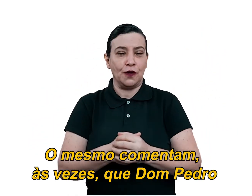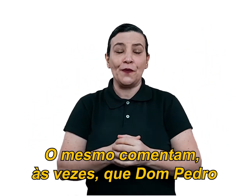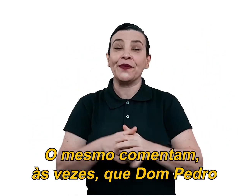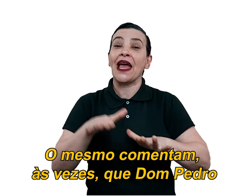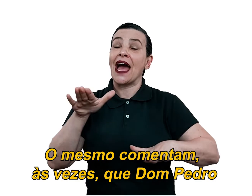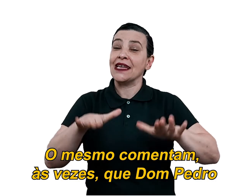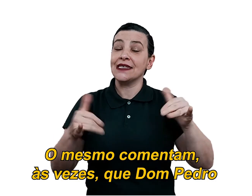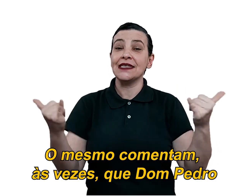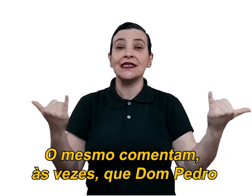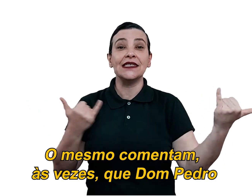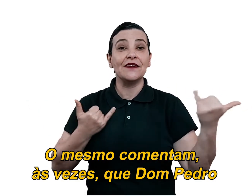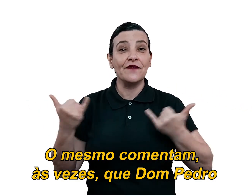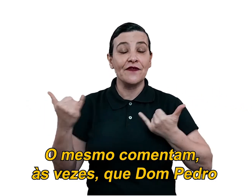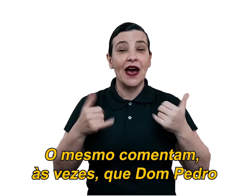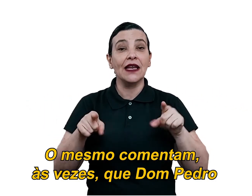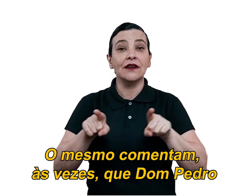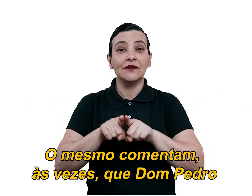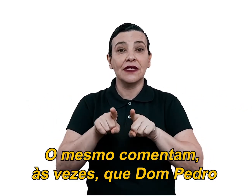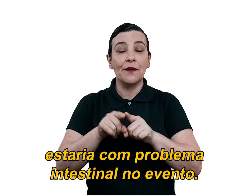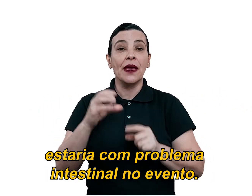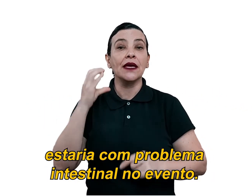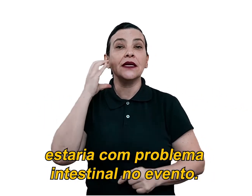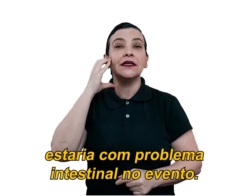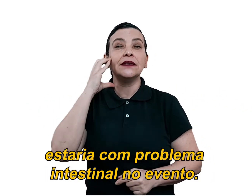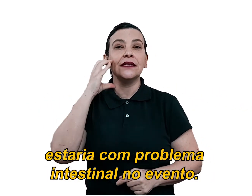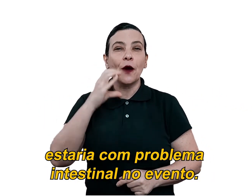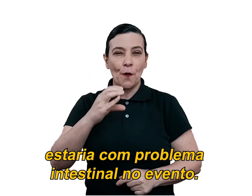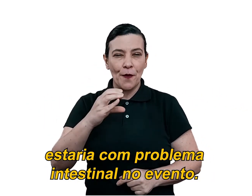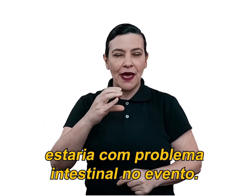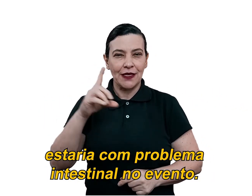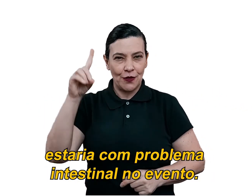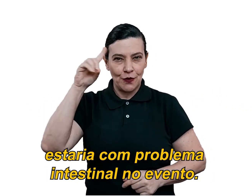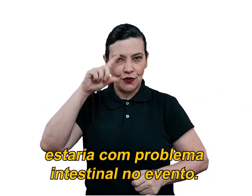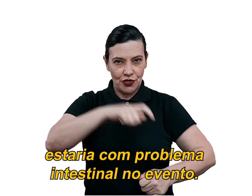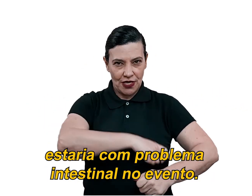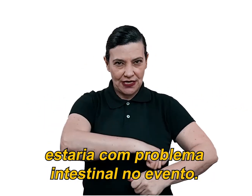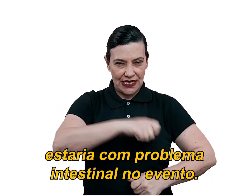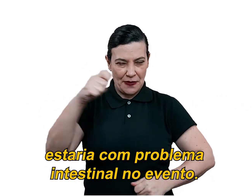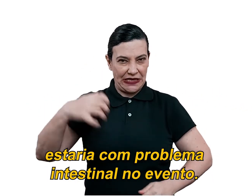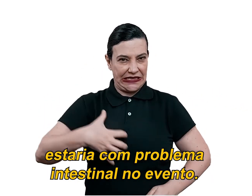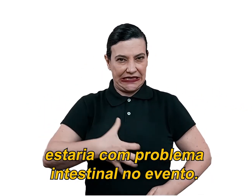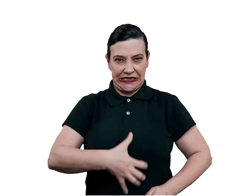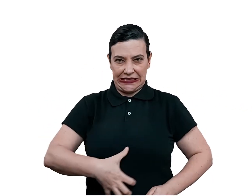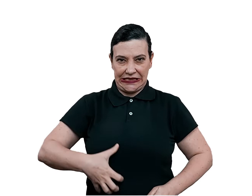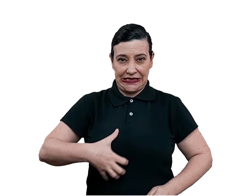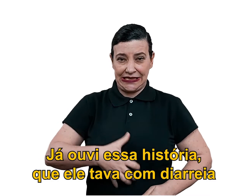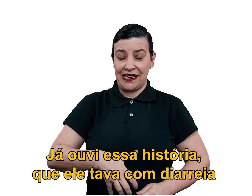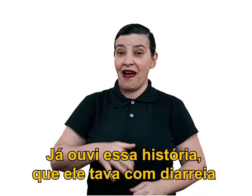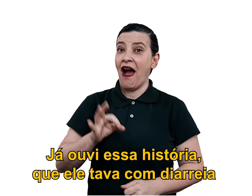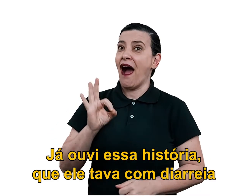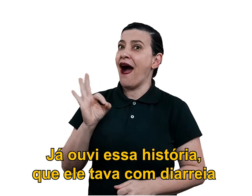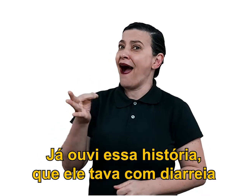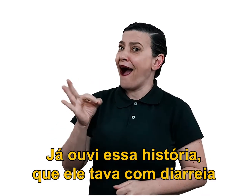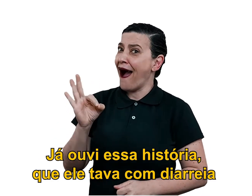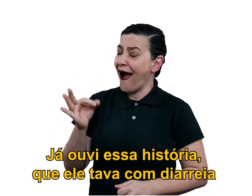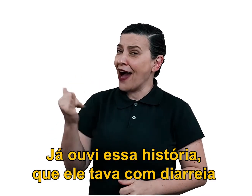vezes que o Dom Pedro estaria com algum problema intestinal no evento, e ele já ouvi essa história. Ele